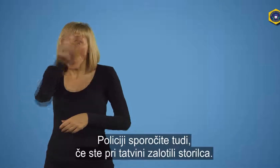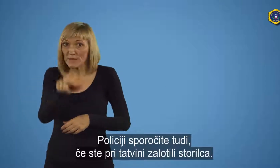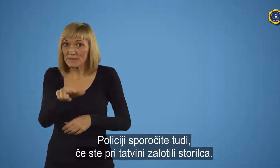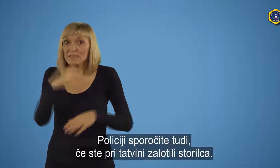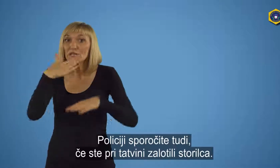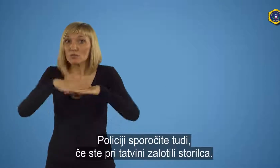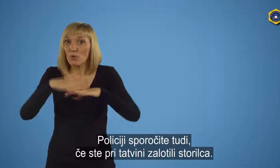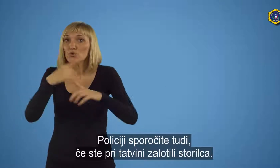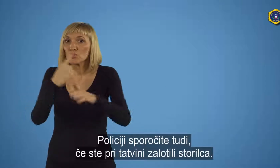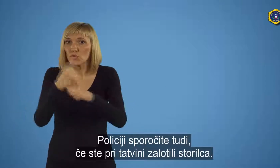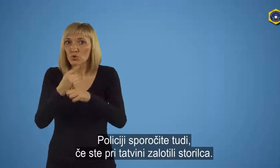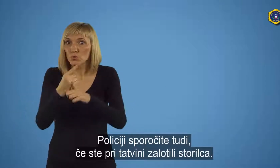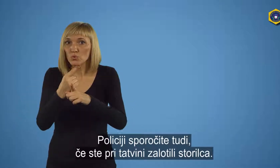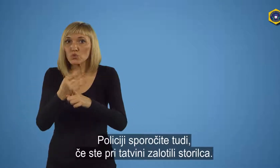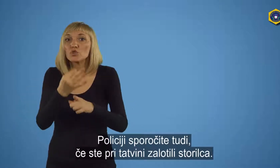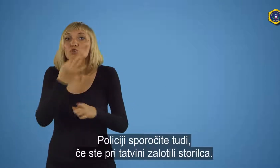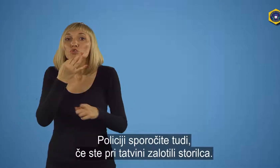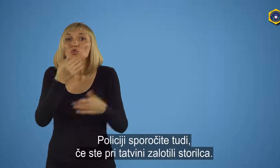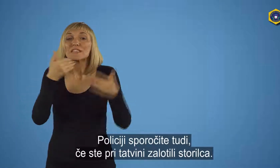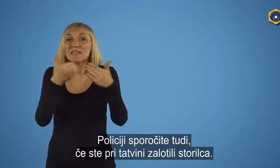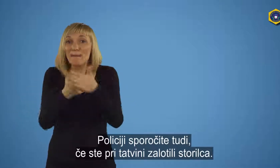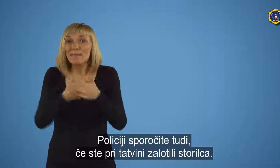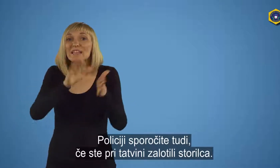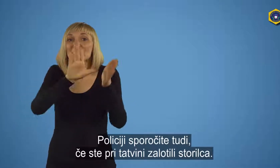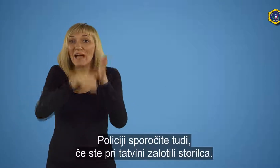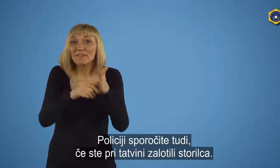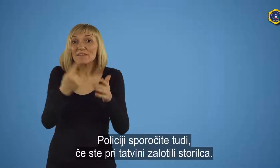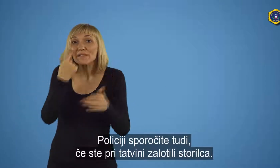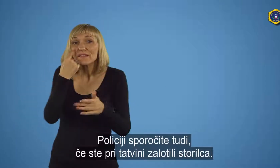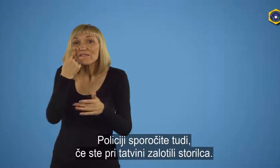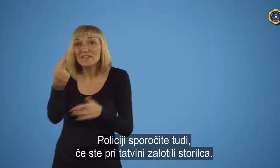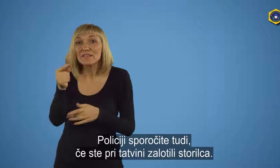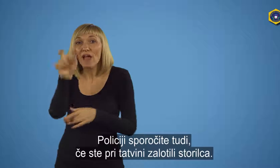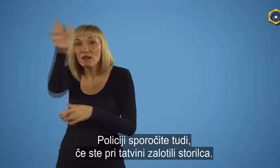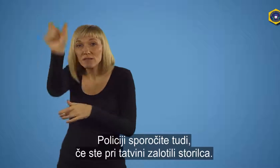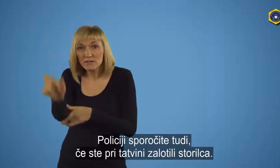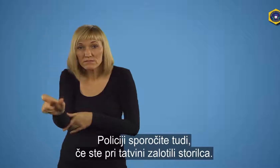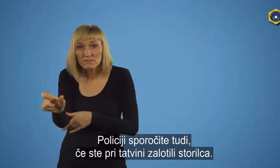Policiji sporočite tudi, če ste pri tatvini zalotili storilca.